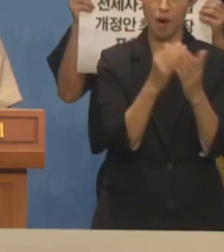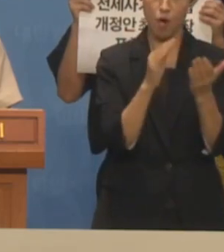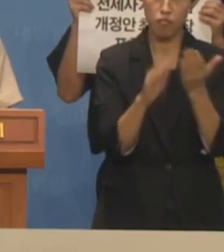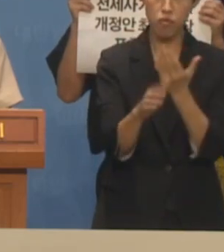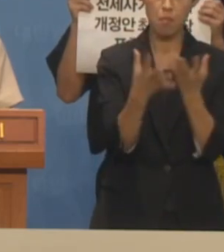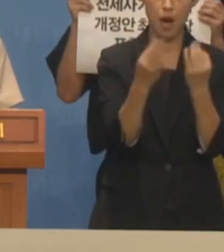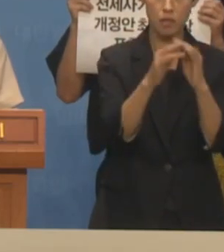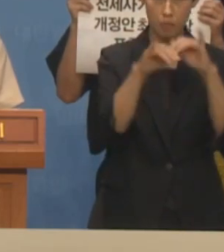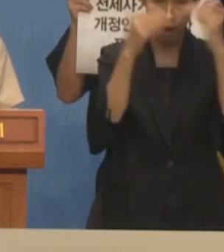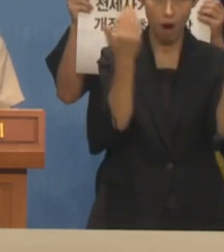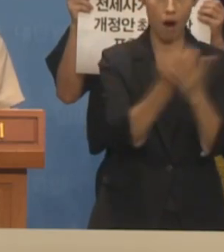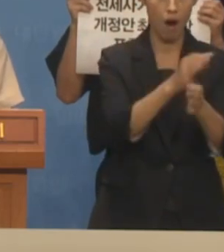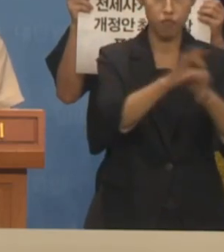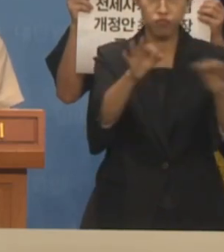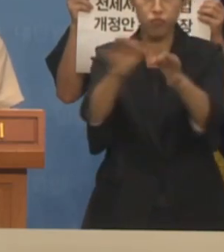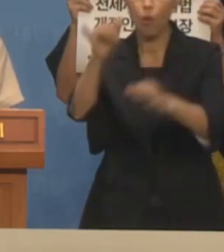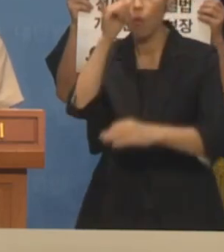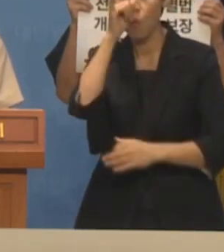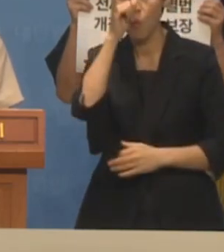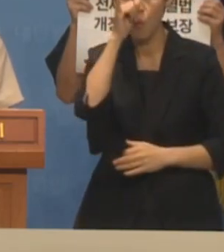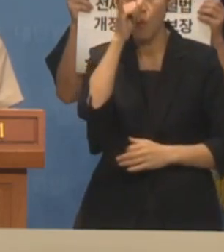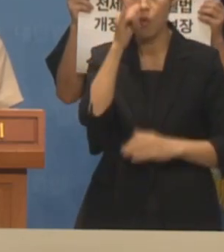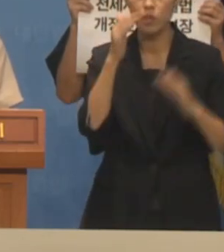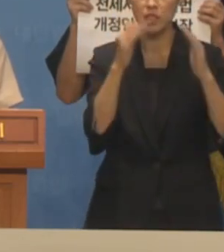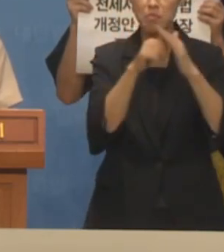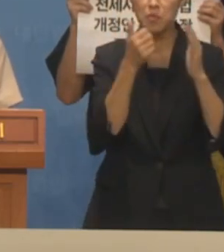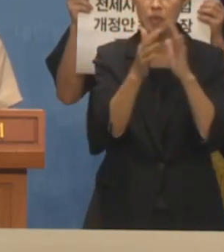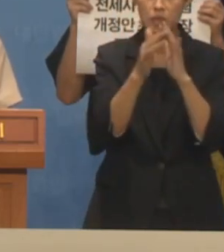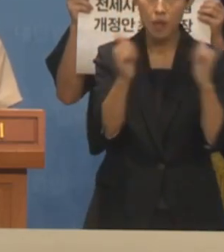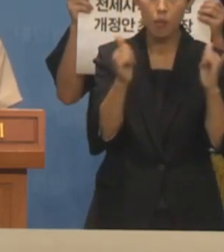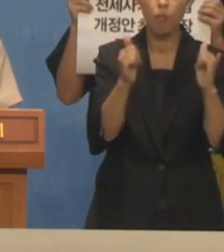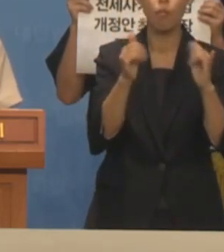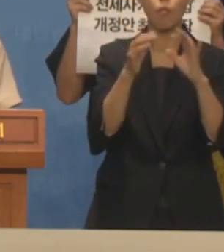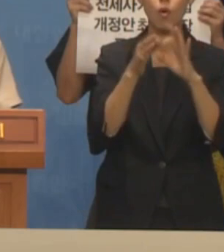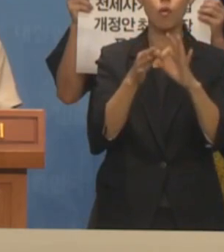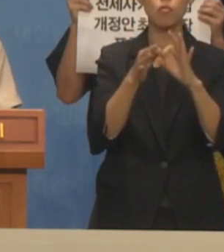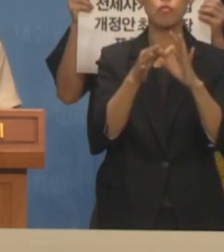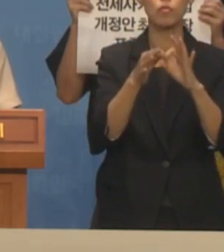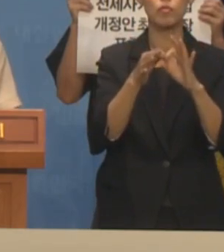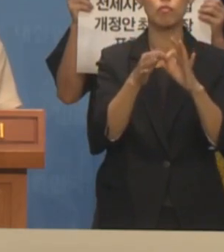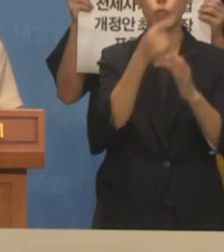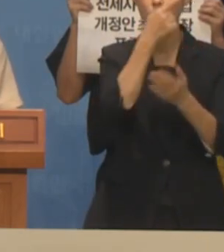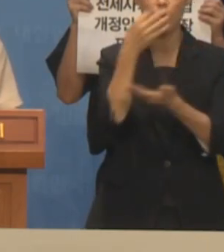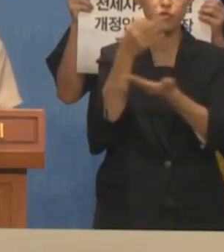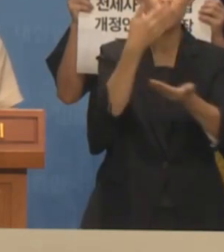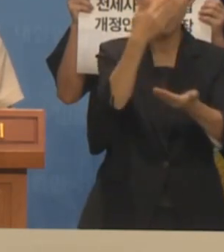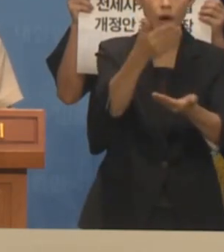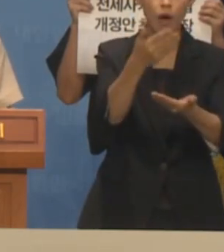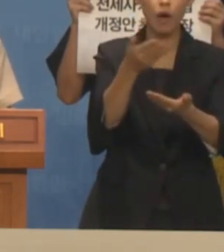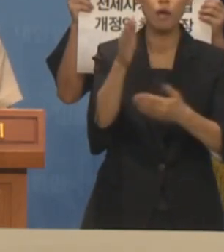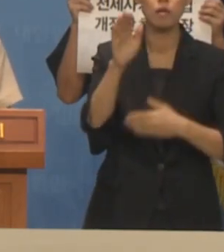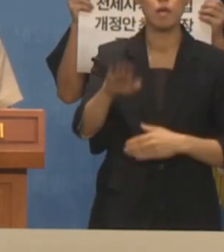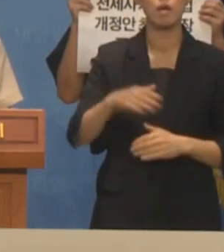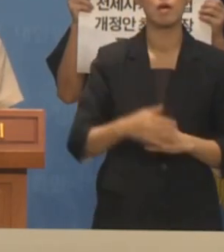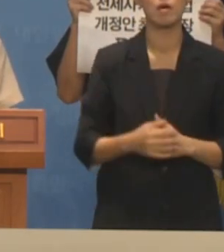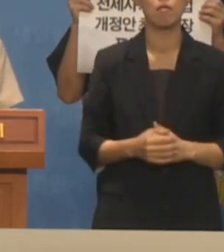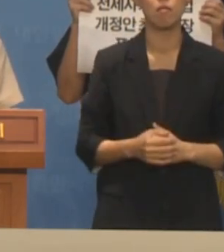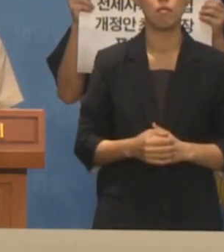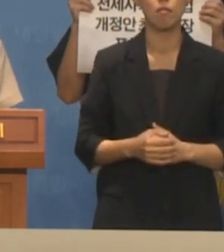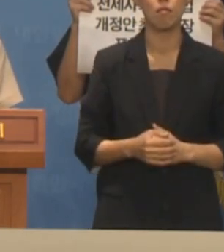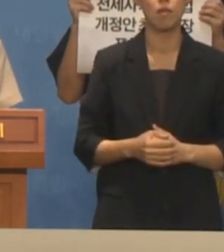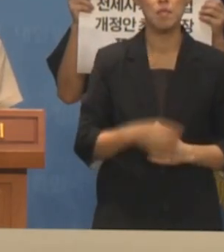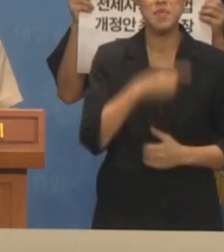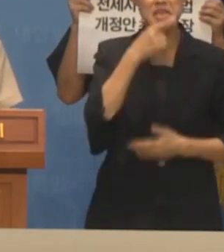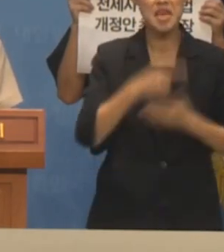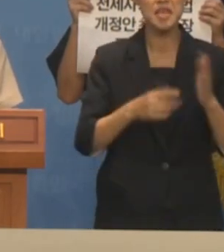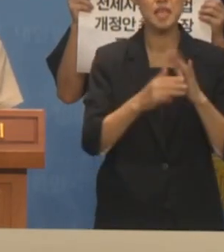전액 배당을 받으며 공인중개사 상대의 민사소송으로도 일부분을 보전받아 후구상할 수가 있는데 사탁하지 않고 그냥 피해자